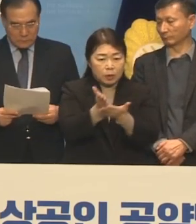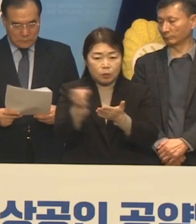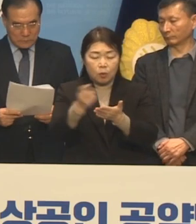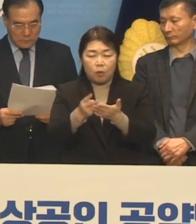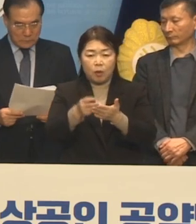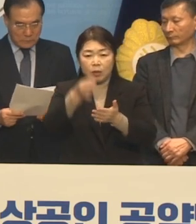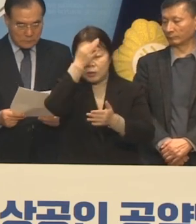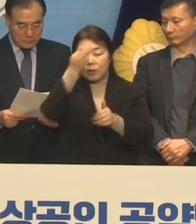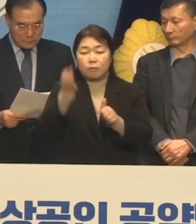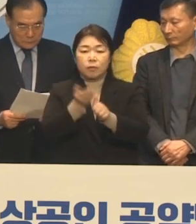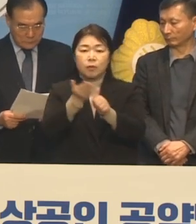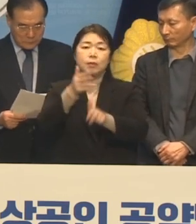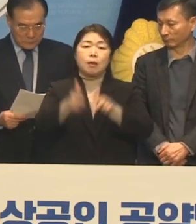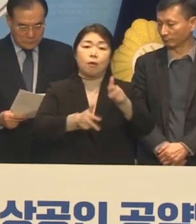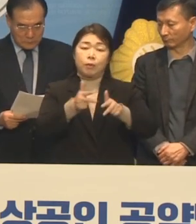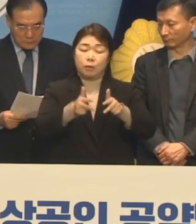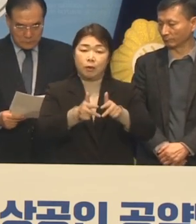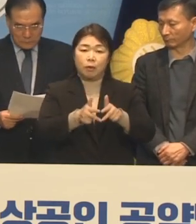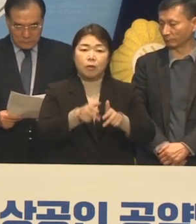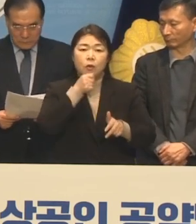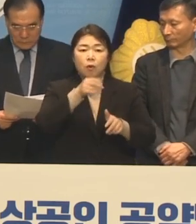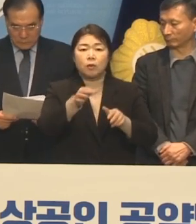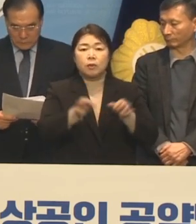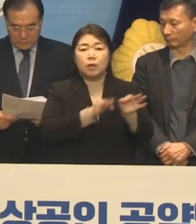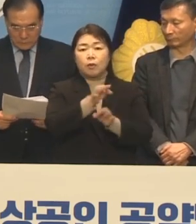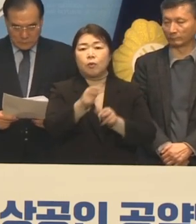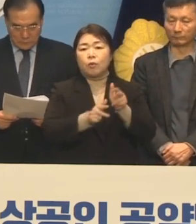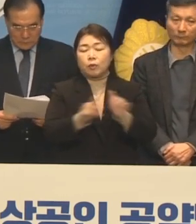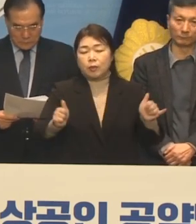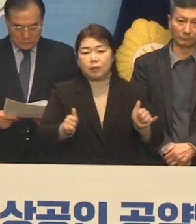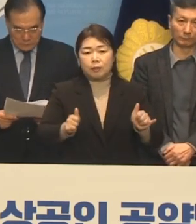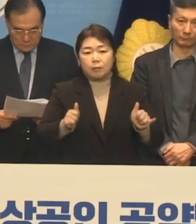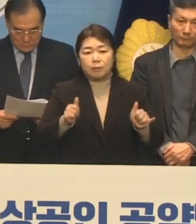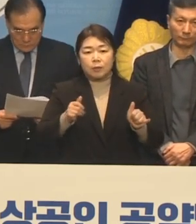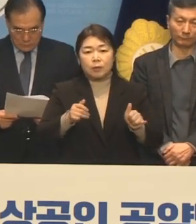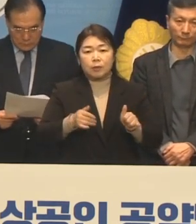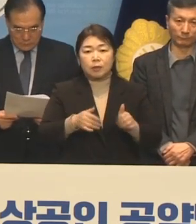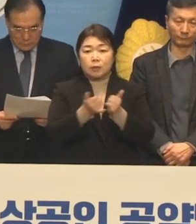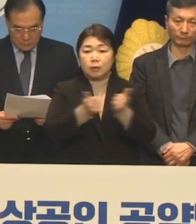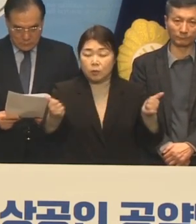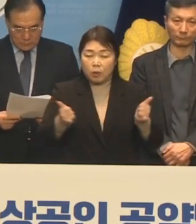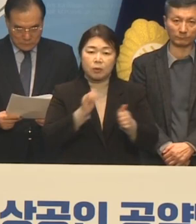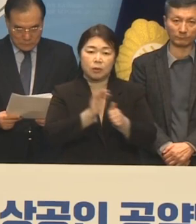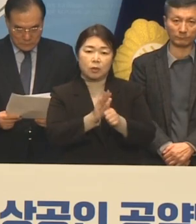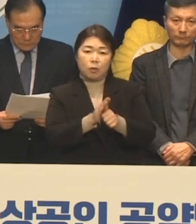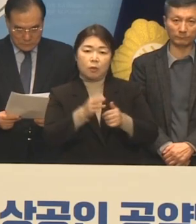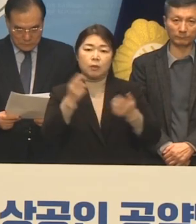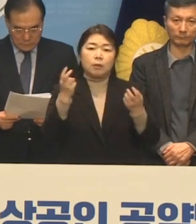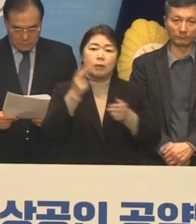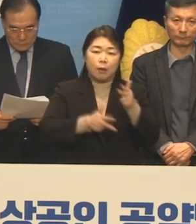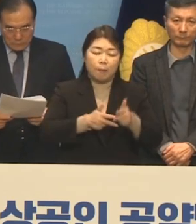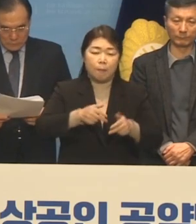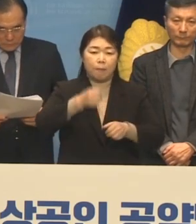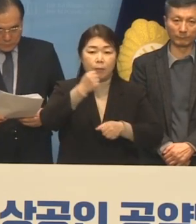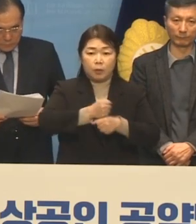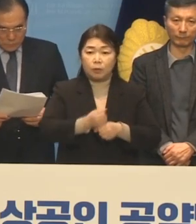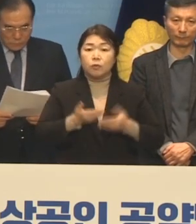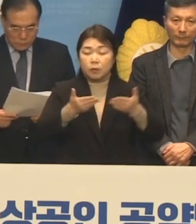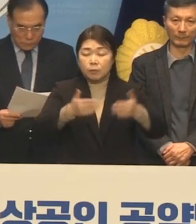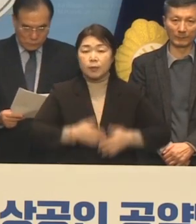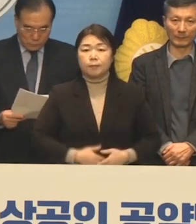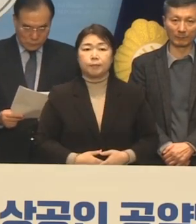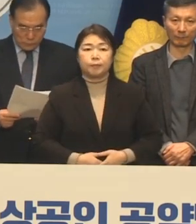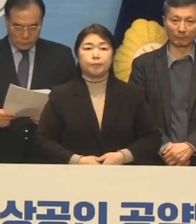사업 등 소상공인 인력지원법을 제정하여 인력난을 해소하겠습니다. 여덟째,